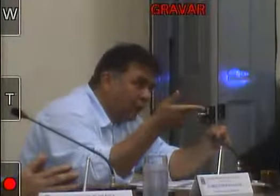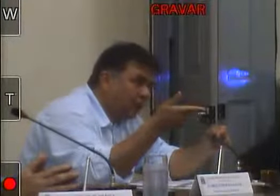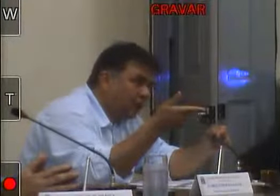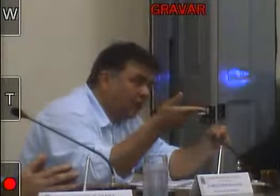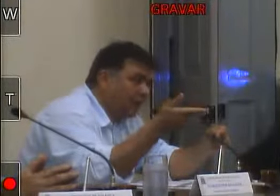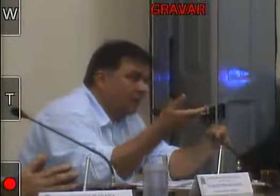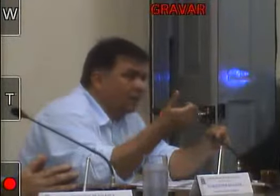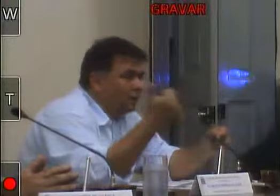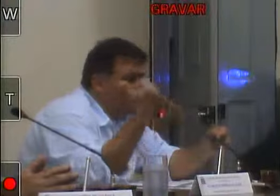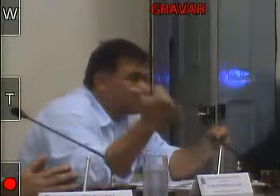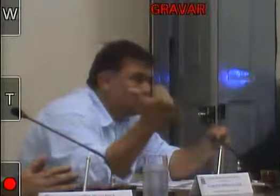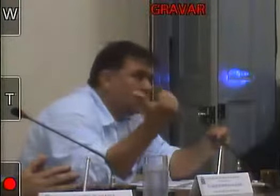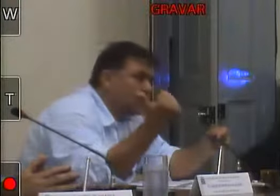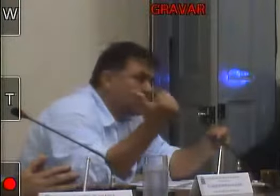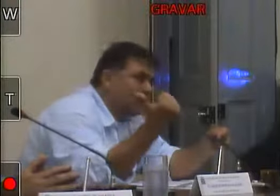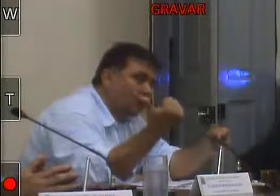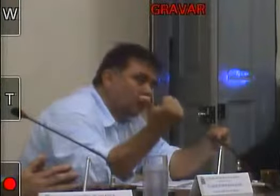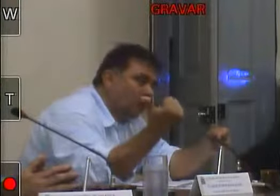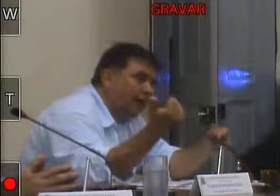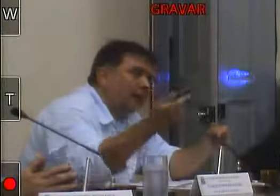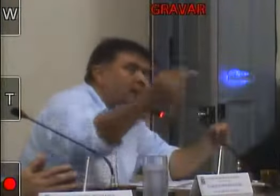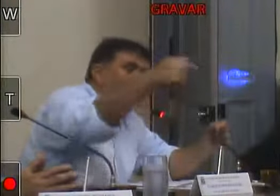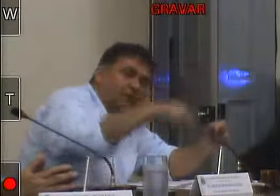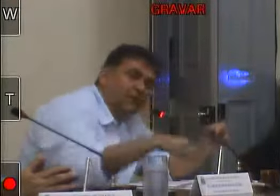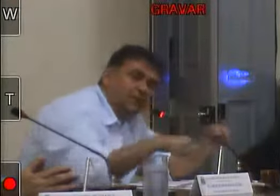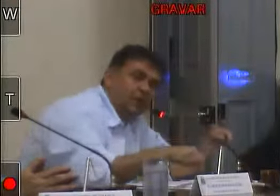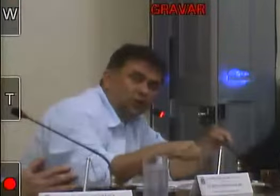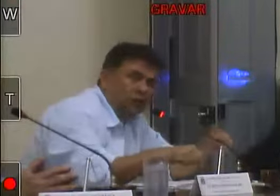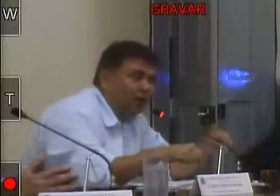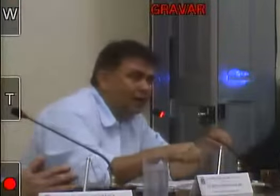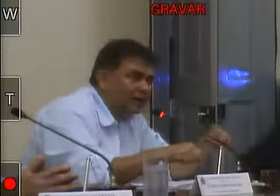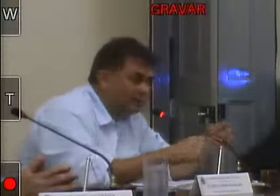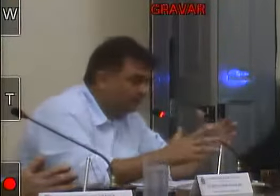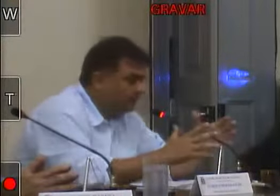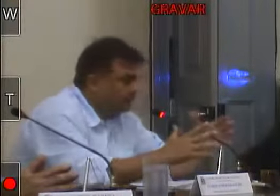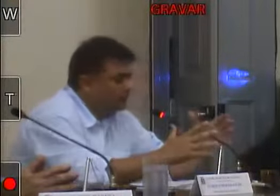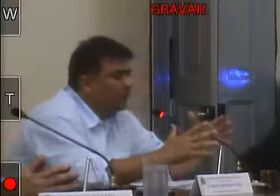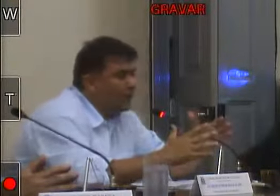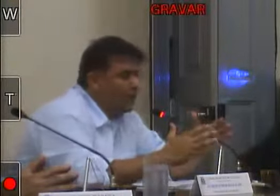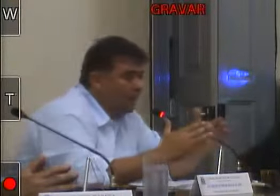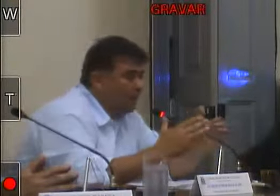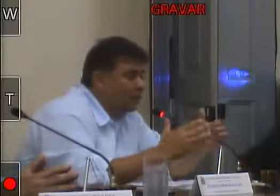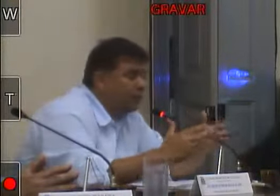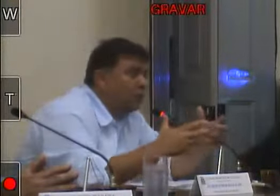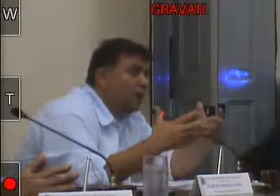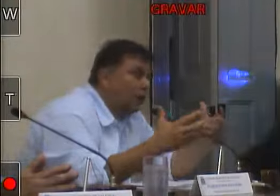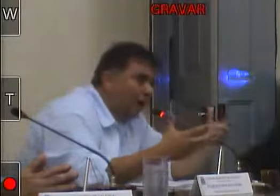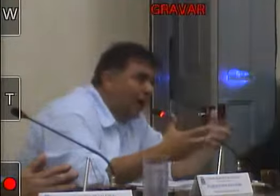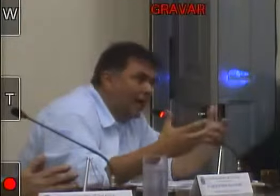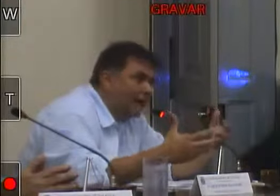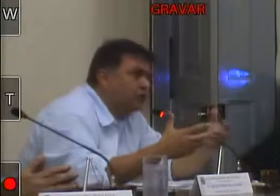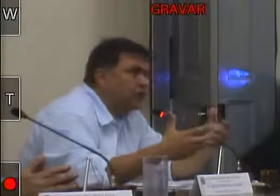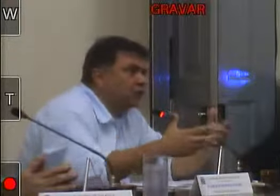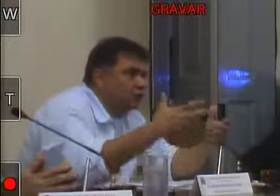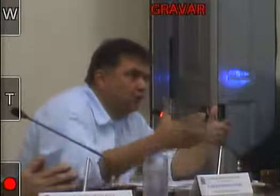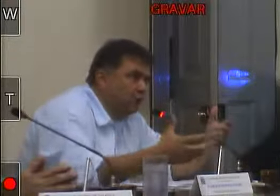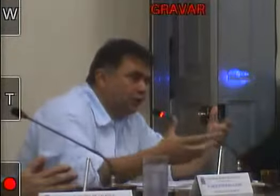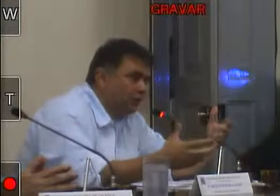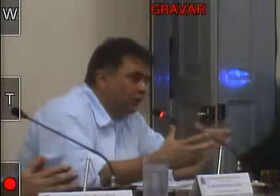foi investido em conservatória, é o que vai ser investido em Valença. Pensando em melhorar a rede